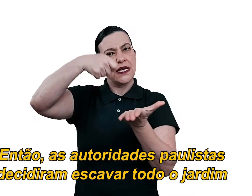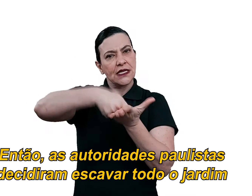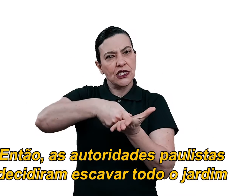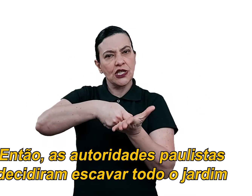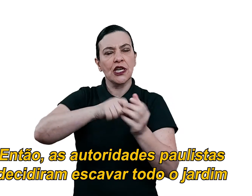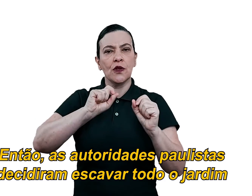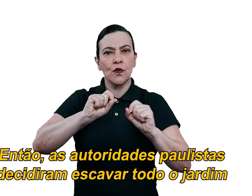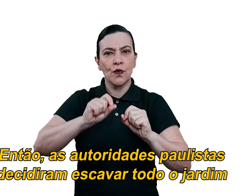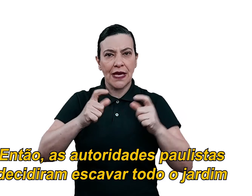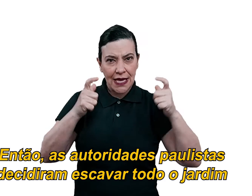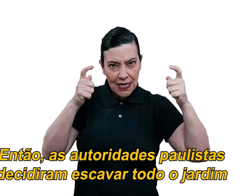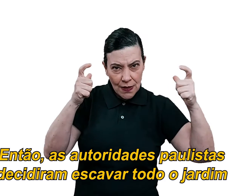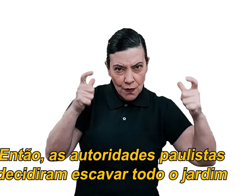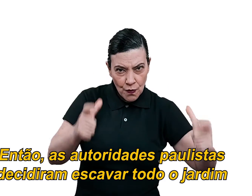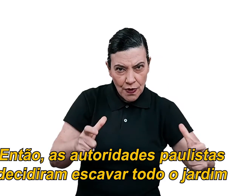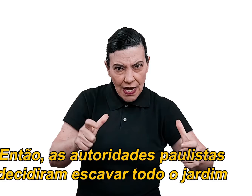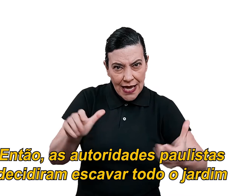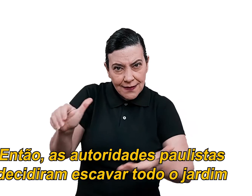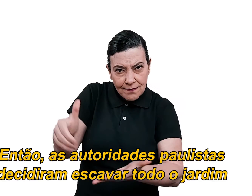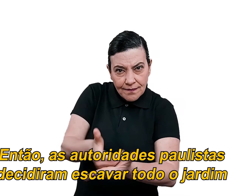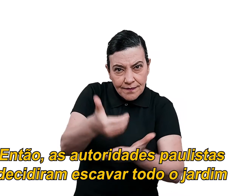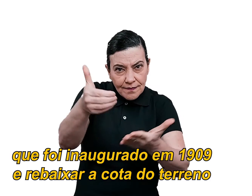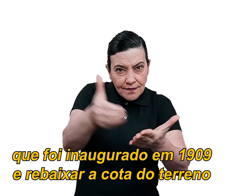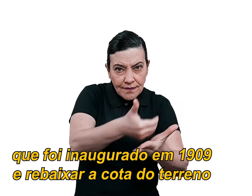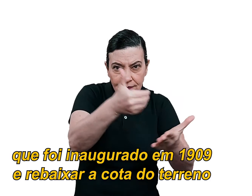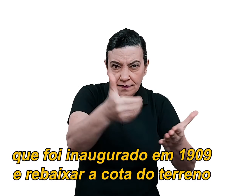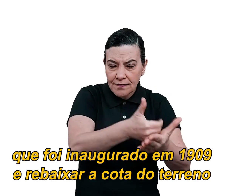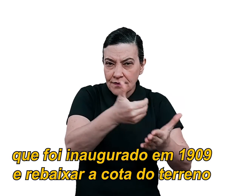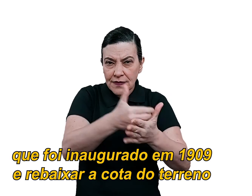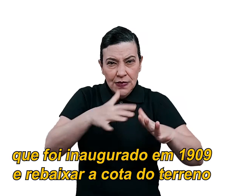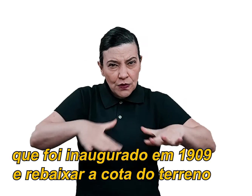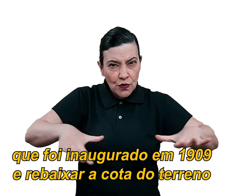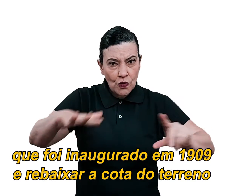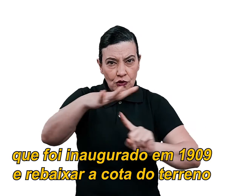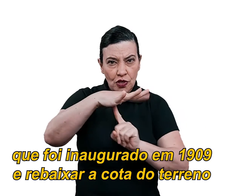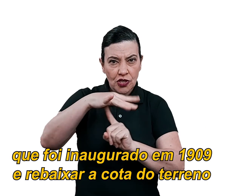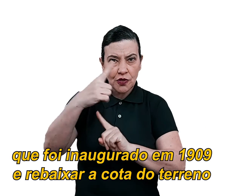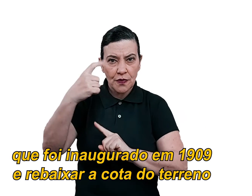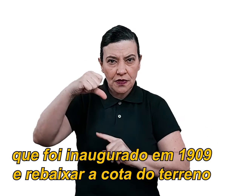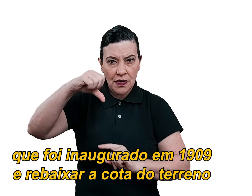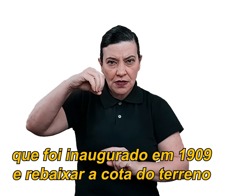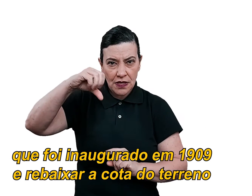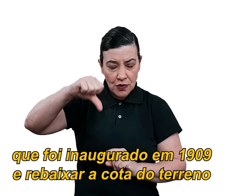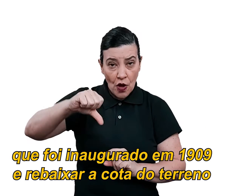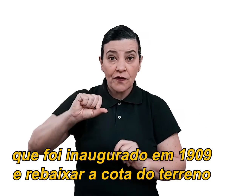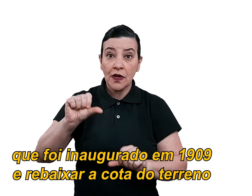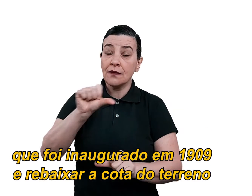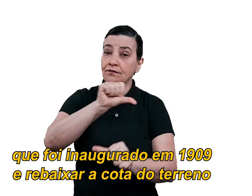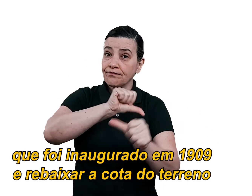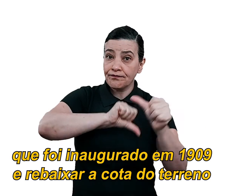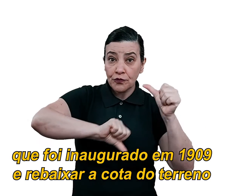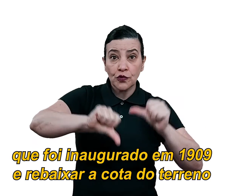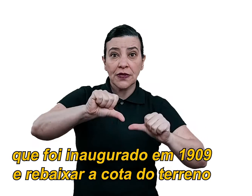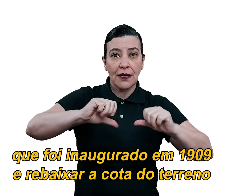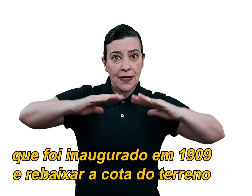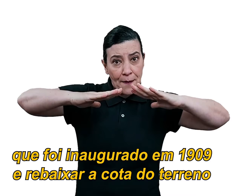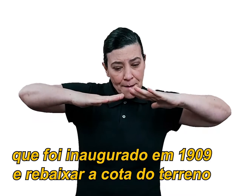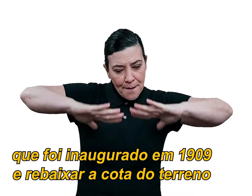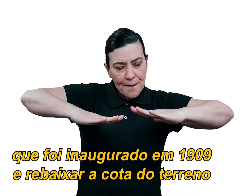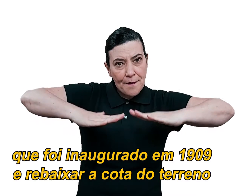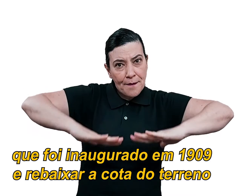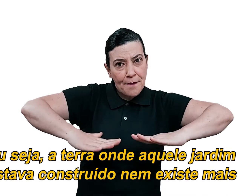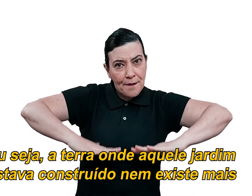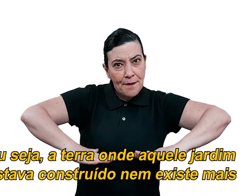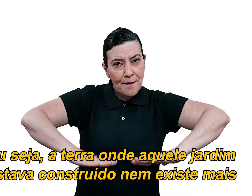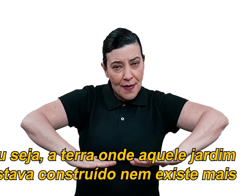decidiram escavar todo o jardim que foi inaugurado em 1909 e rebaixar a cota do